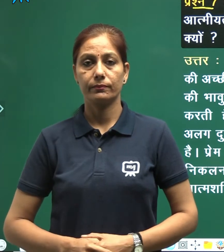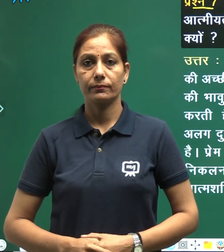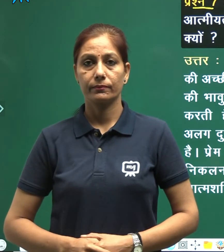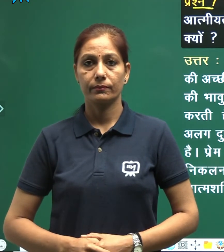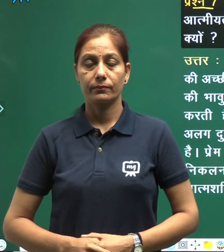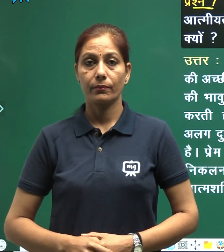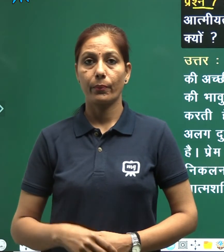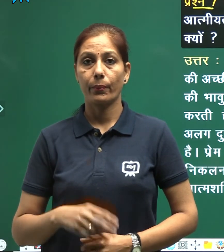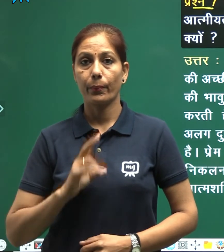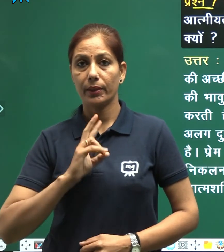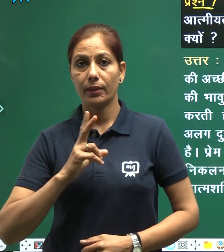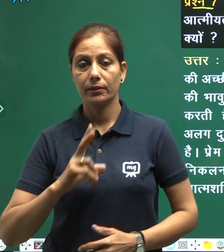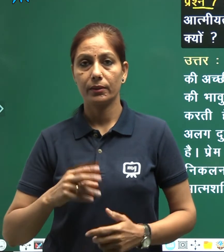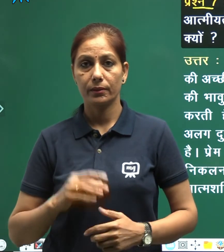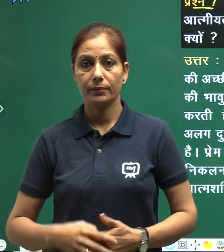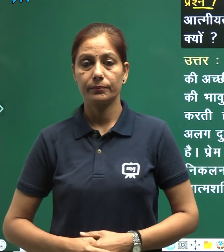बतलाती